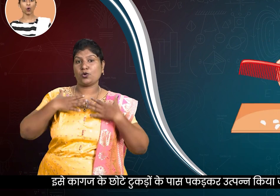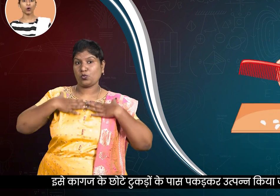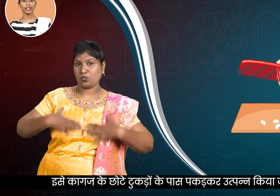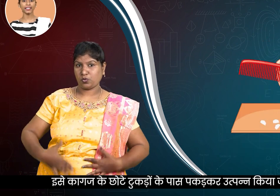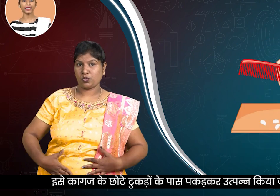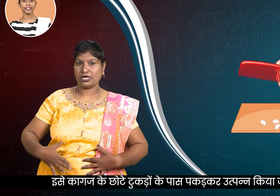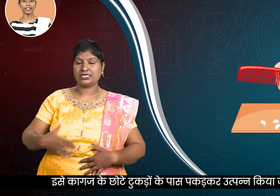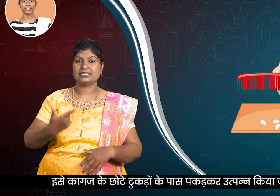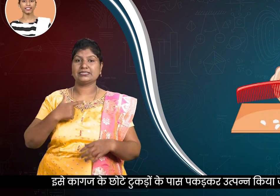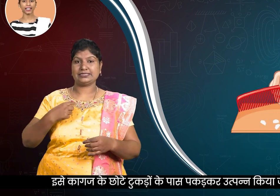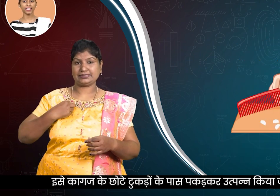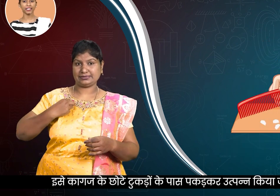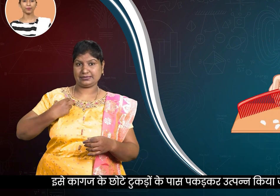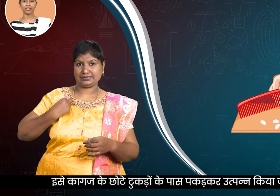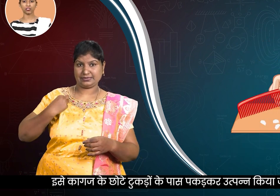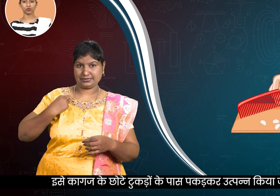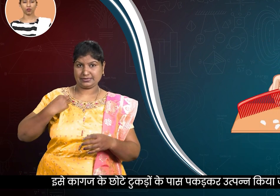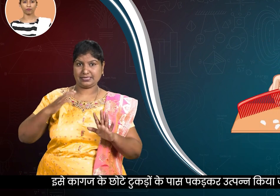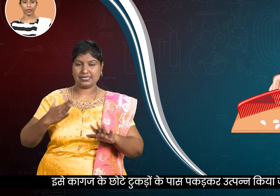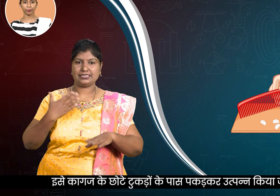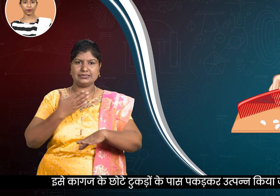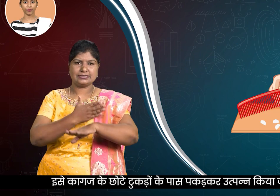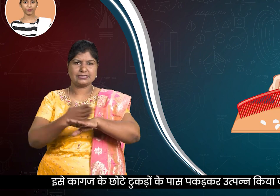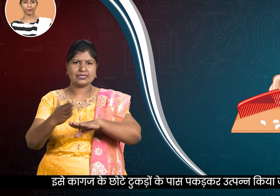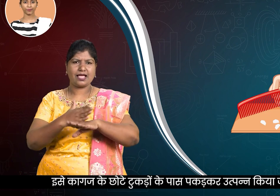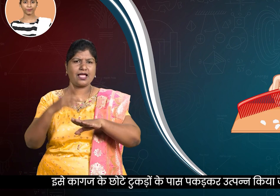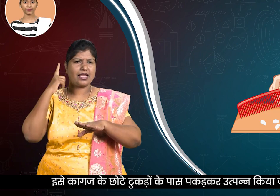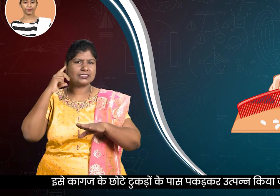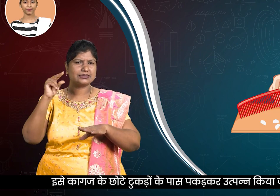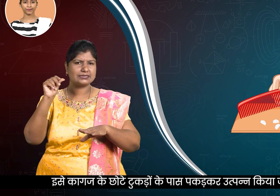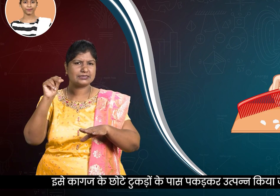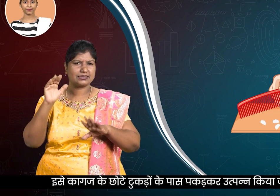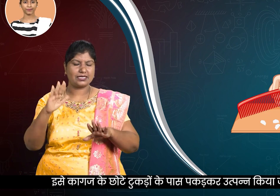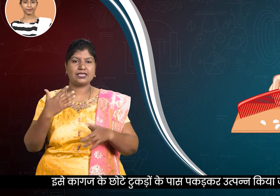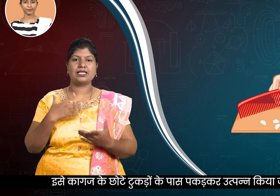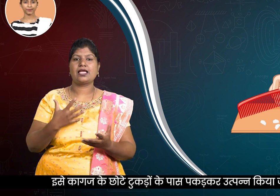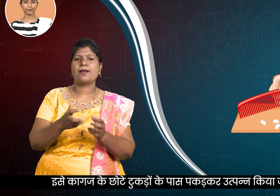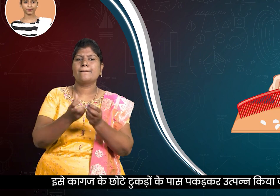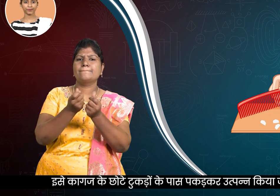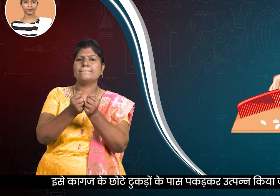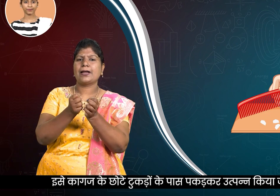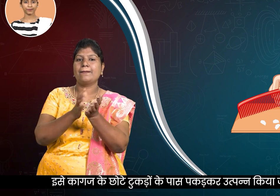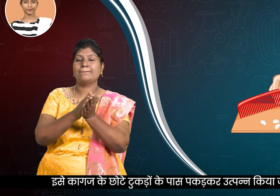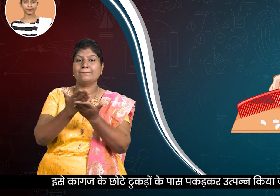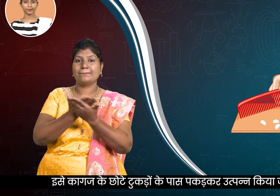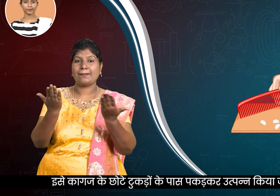इसे कागज के छोटे टुकड़ों के पास पकड़कर उत्पन्न किया जा सकता है।